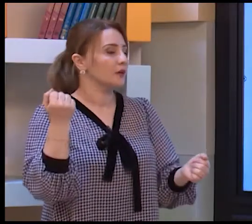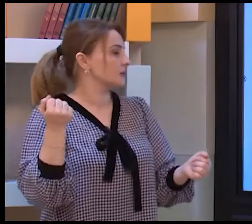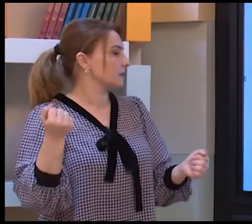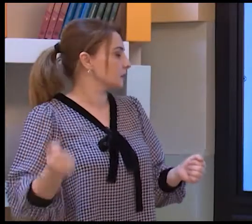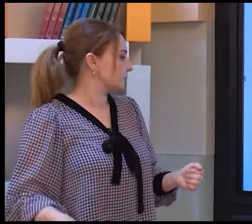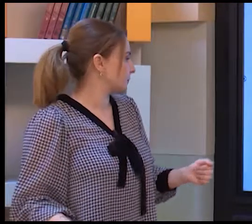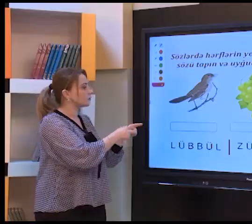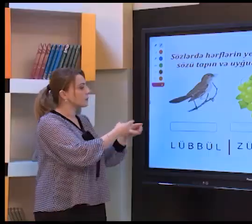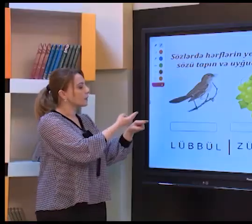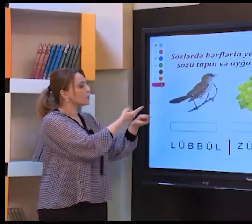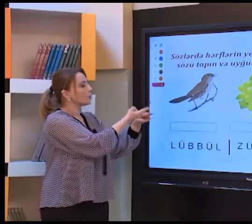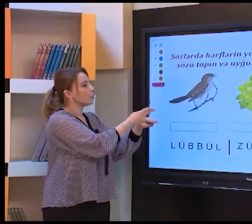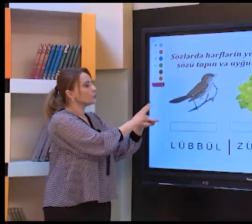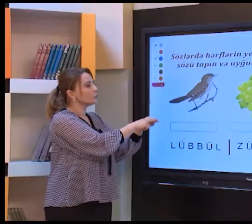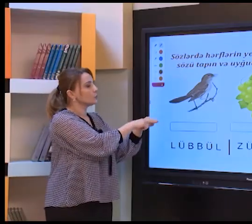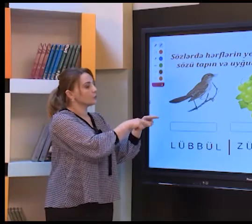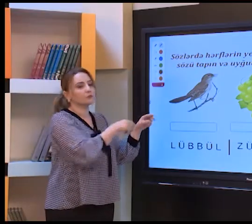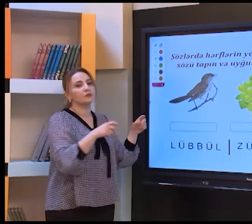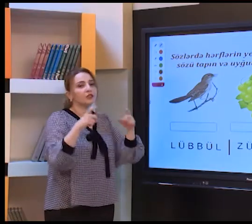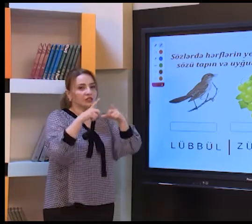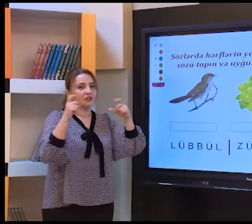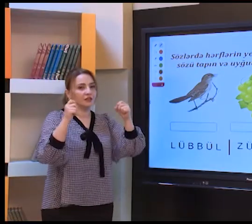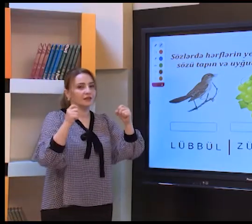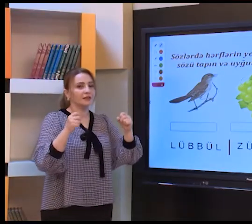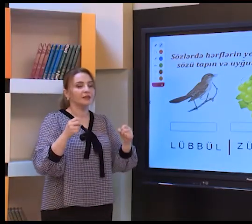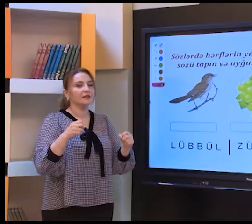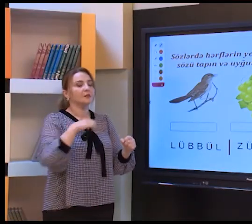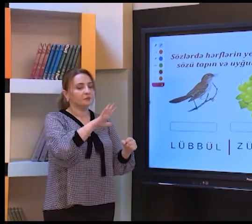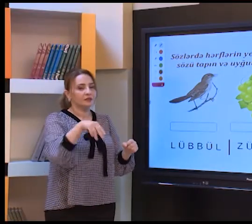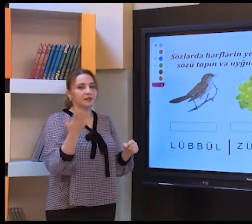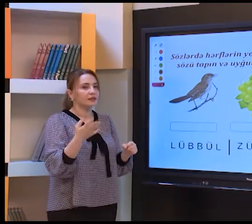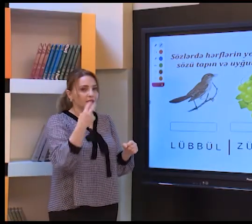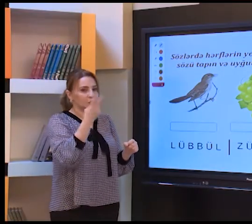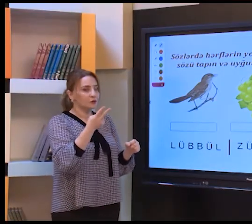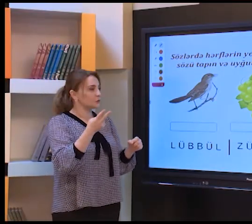tapmalıyıq. Bu şəkildə biz nə görürük?